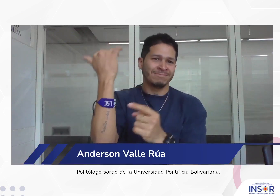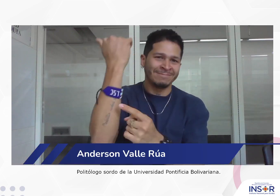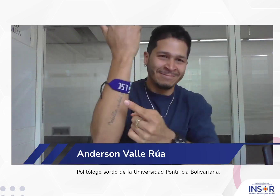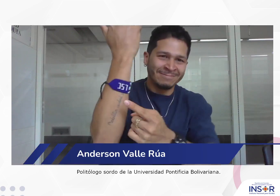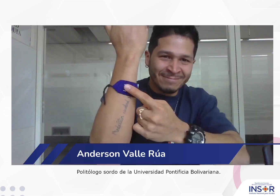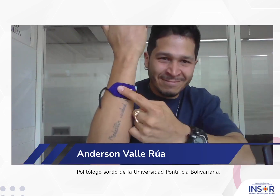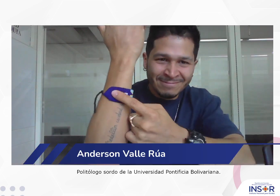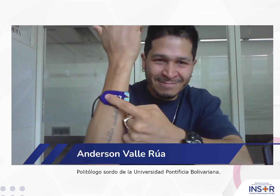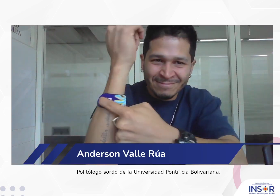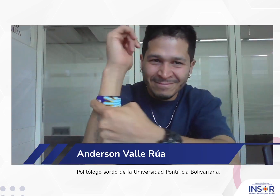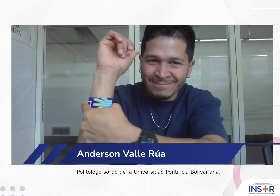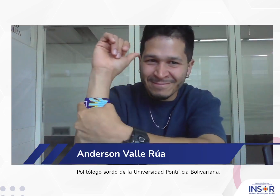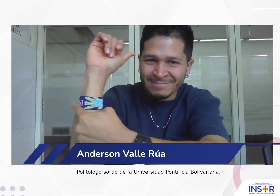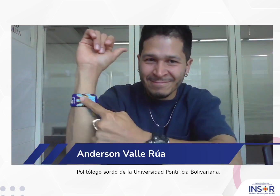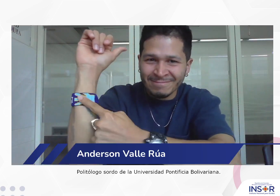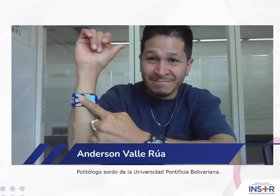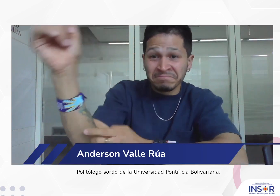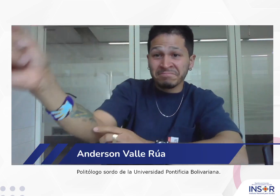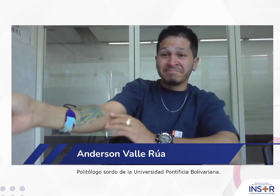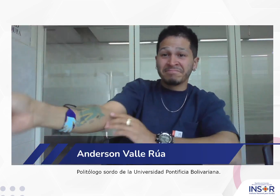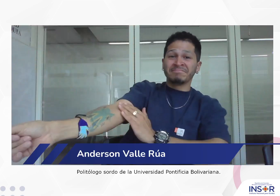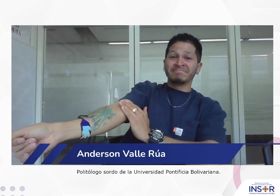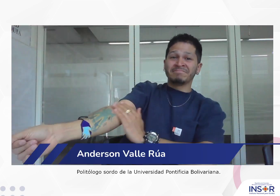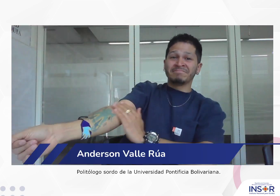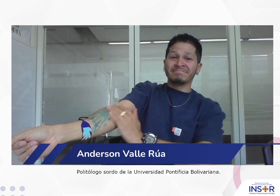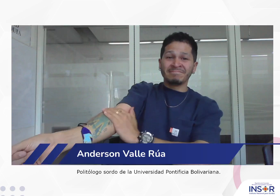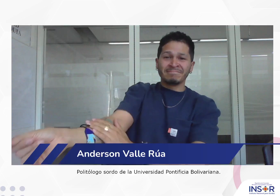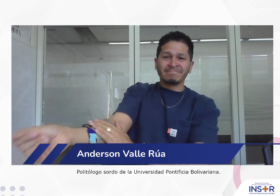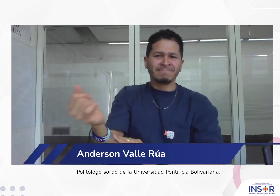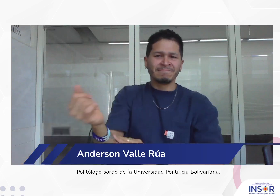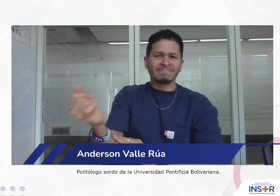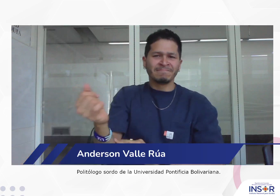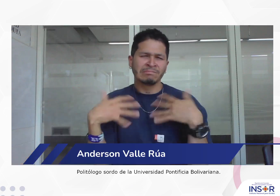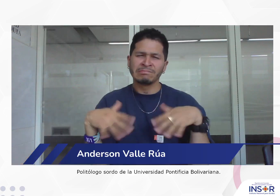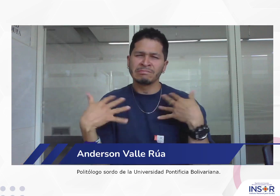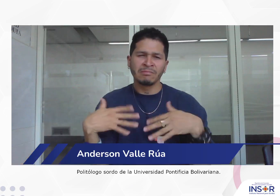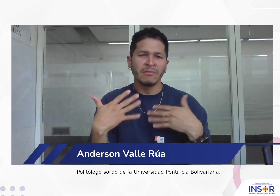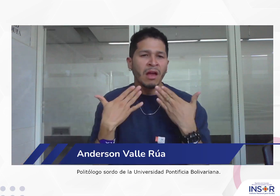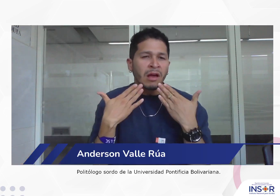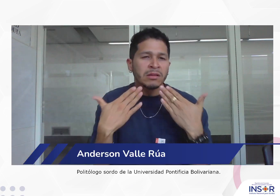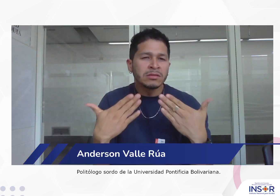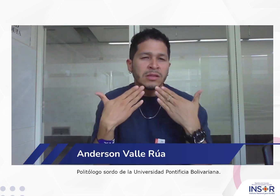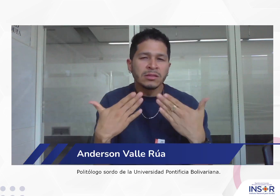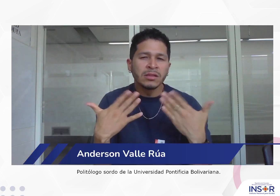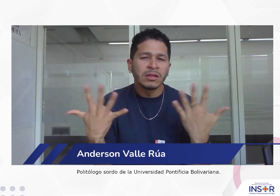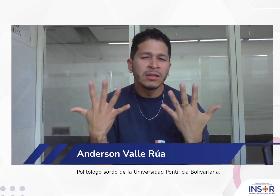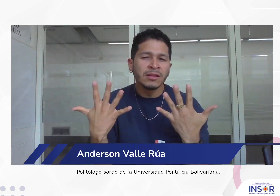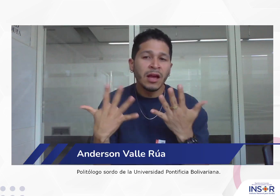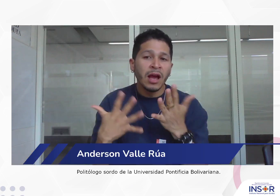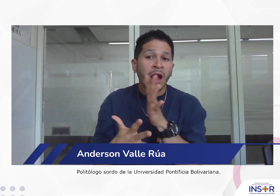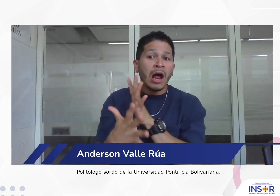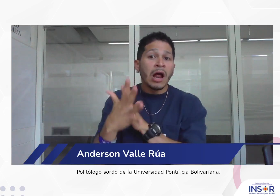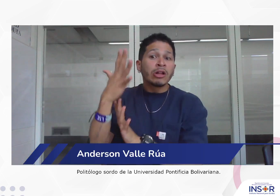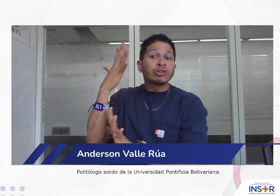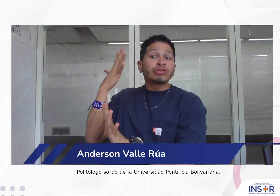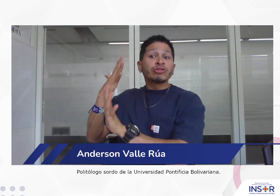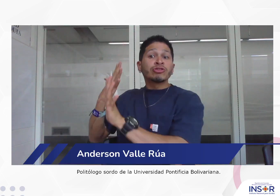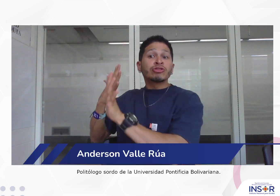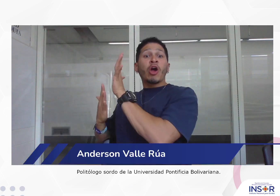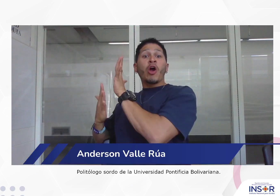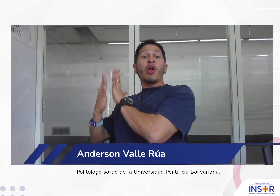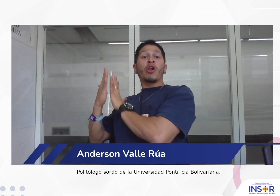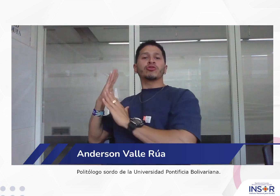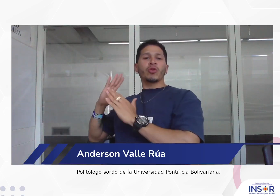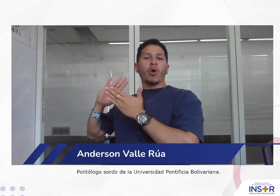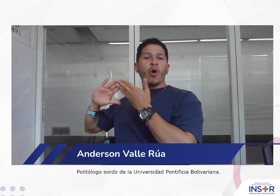pues en la bandera que la traigo aquí, la bandera de las personas sordas señantes, es